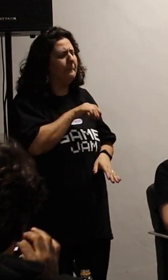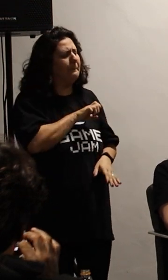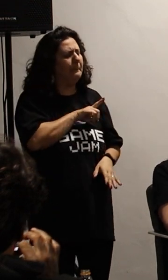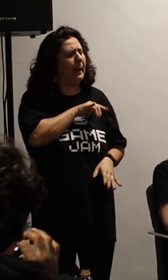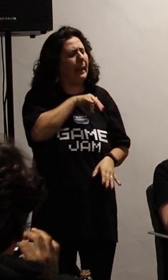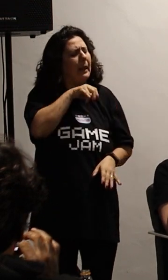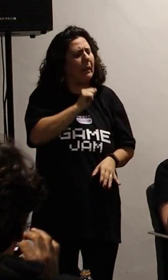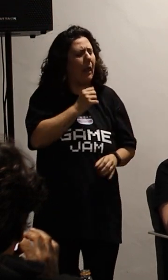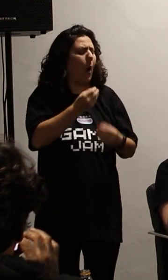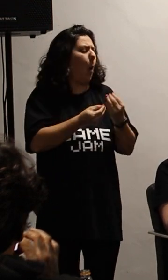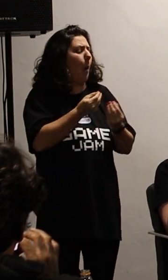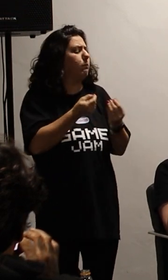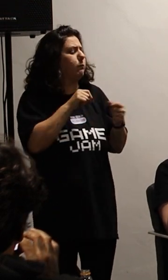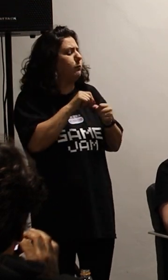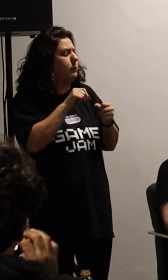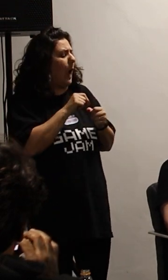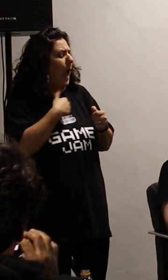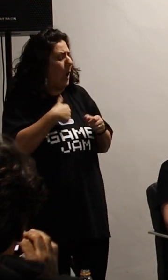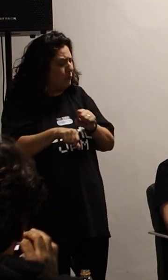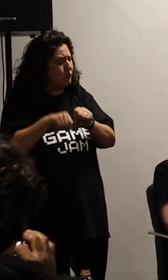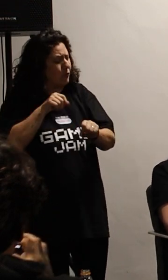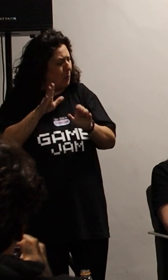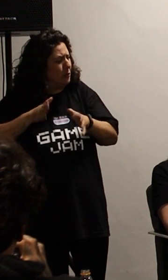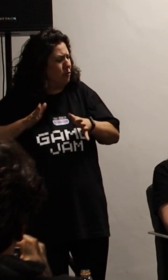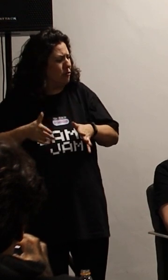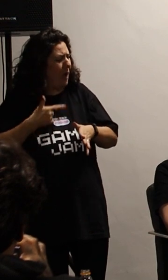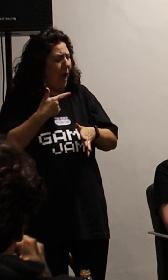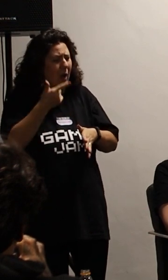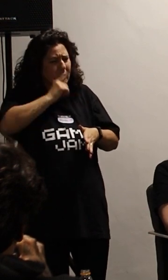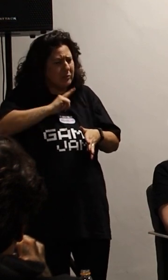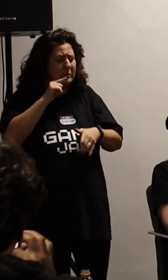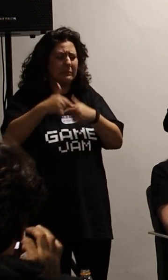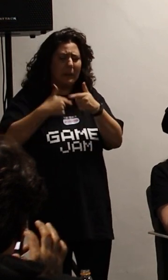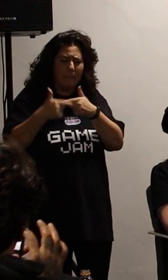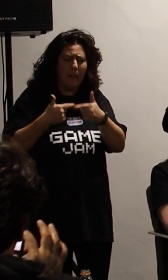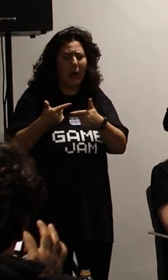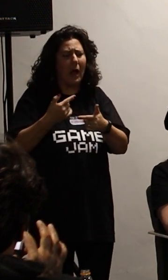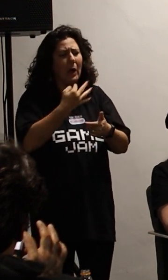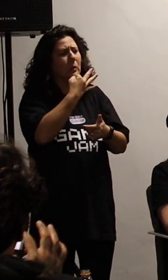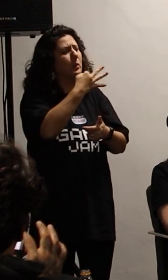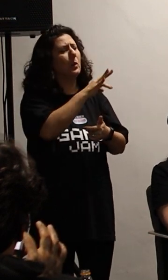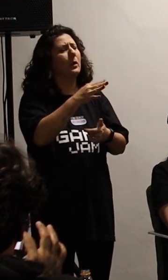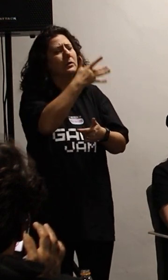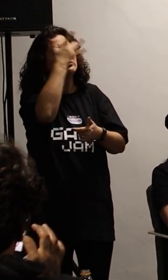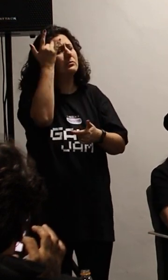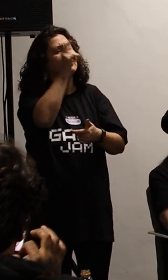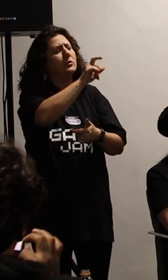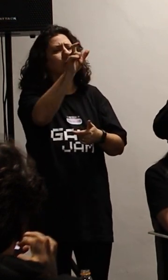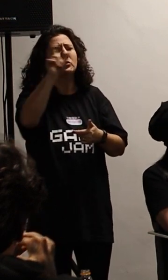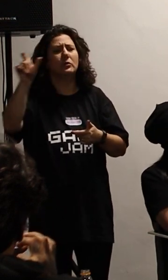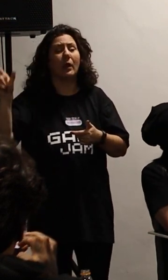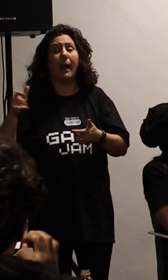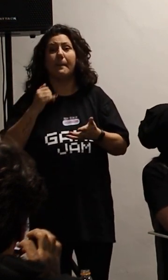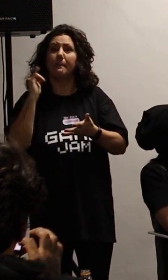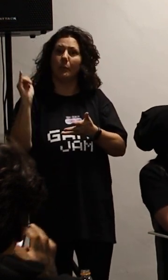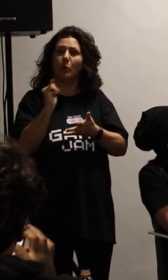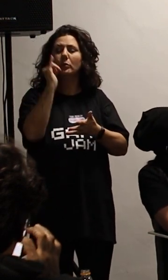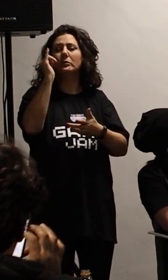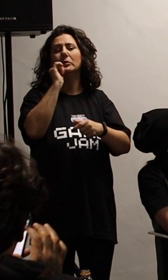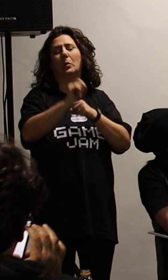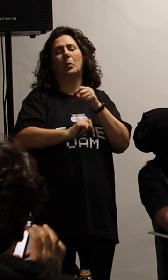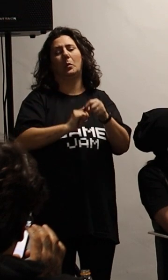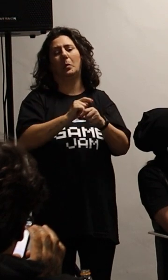faço? Porque eu me formei já em jogos, eu não consigo emprego, eu não conheço ninguém. E, como eu disse, realmente é essencial, é